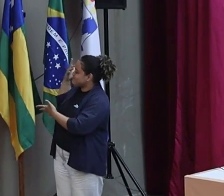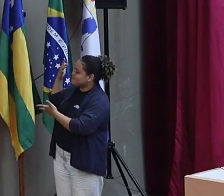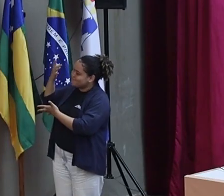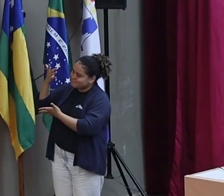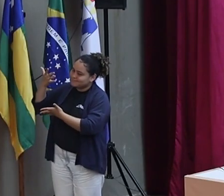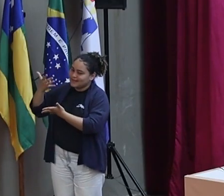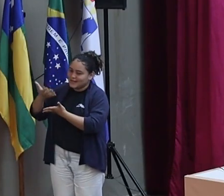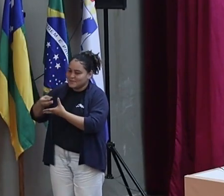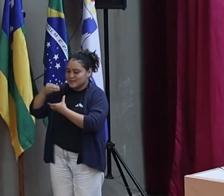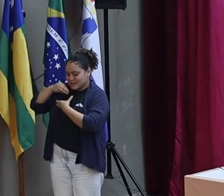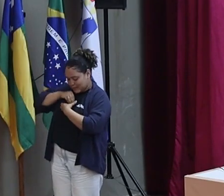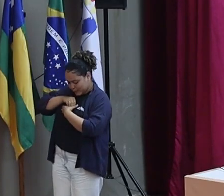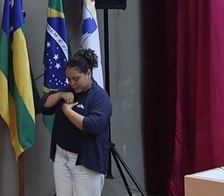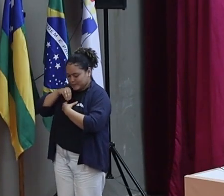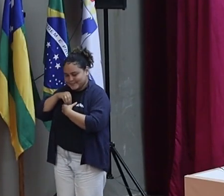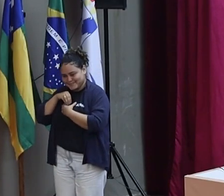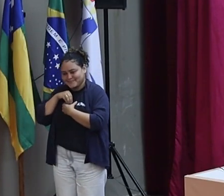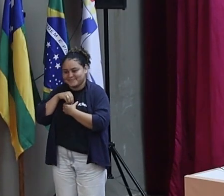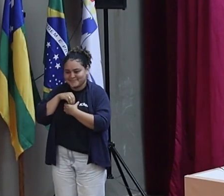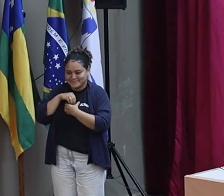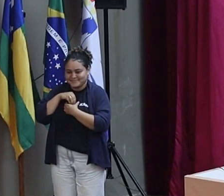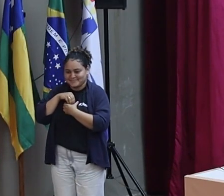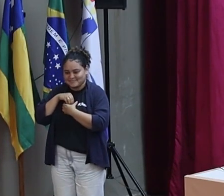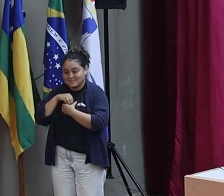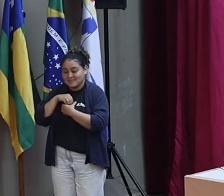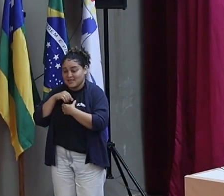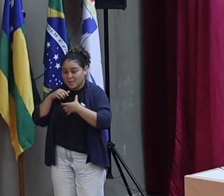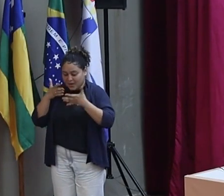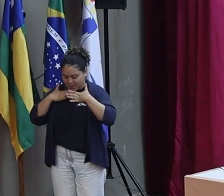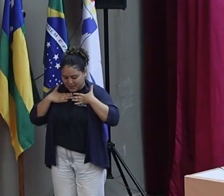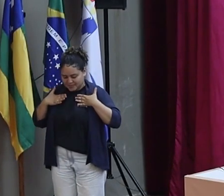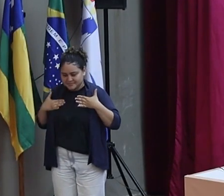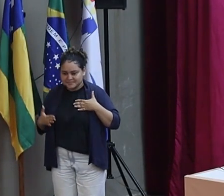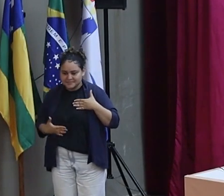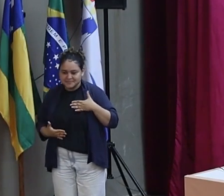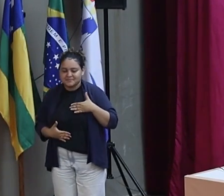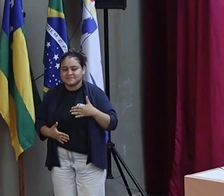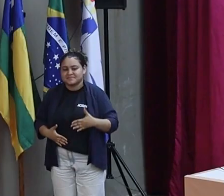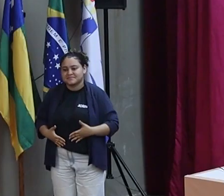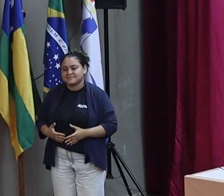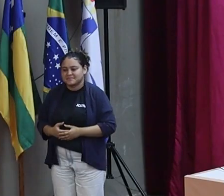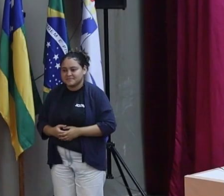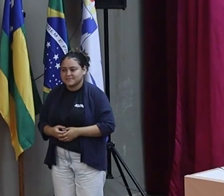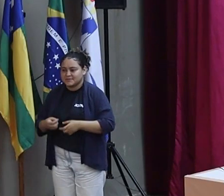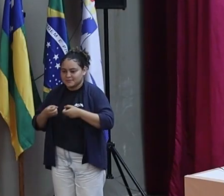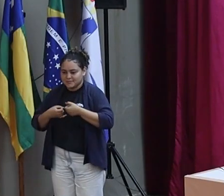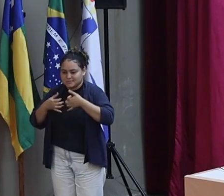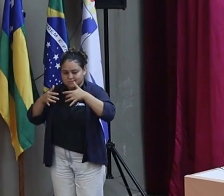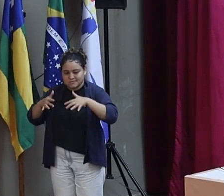deu semente boa, para que o meu corpo